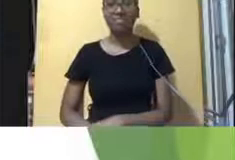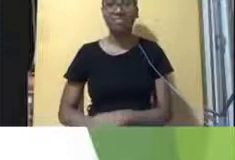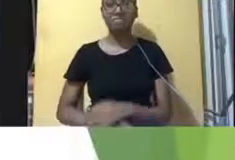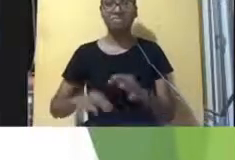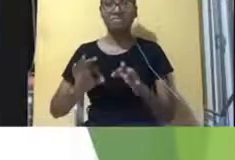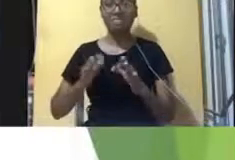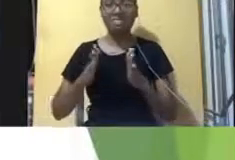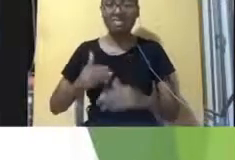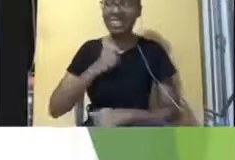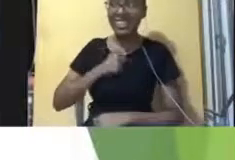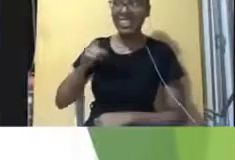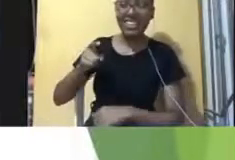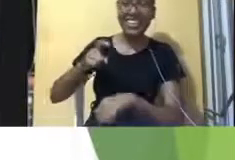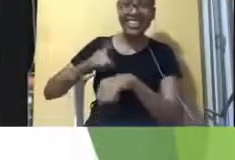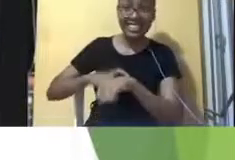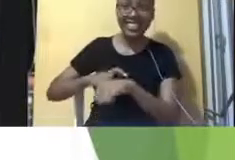Bueno,